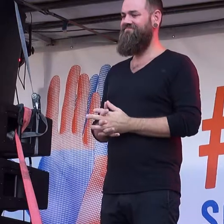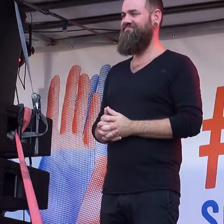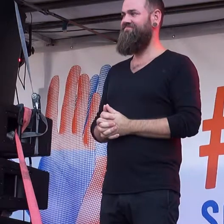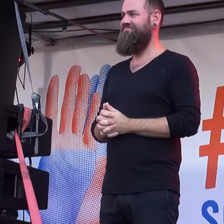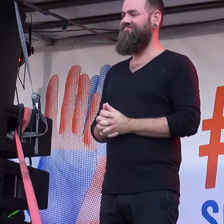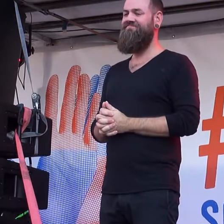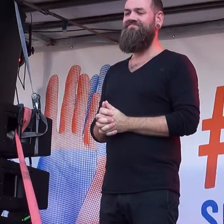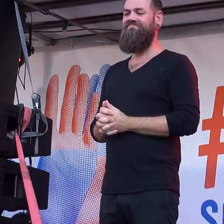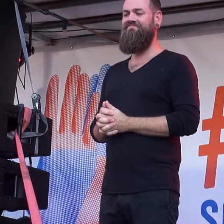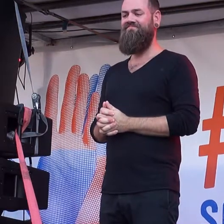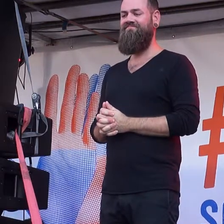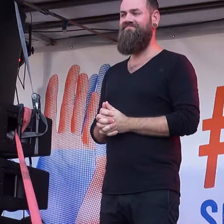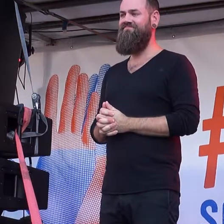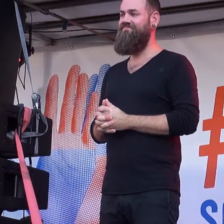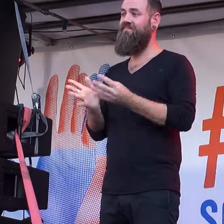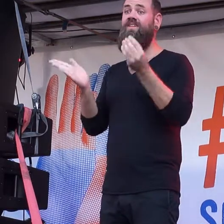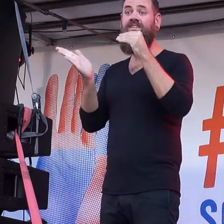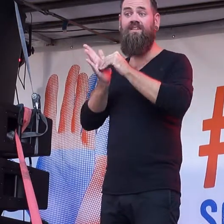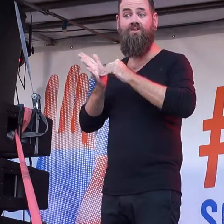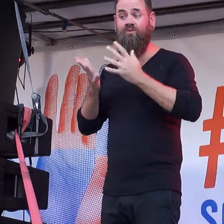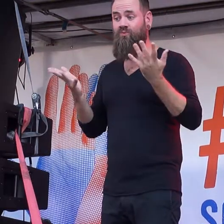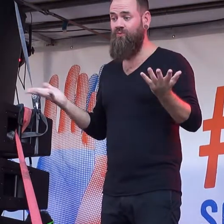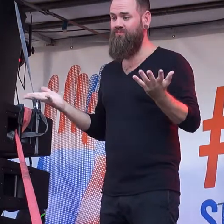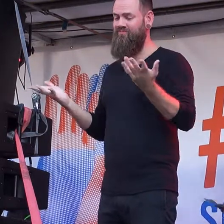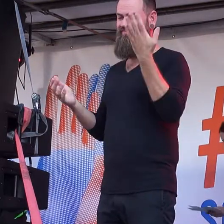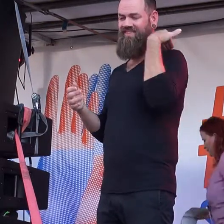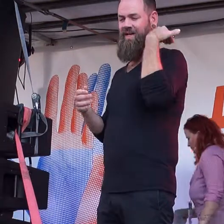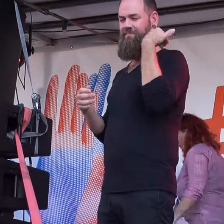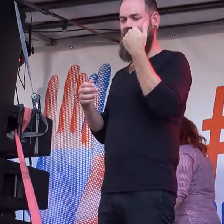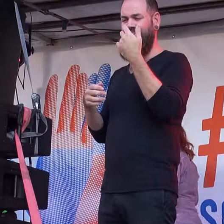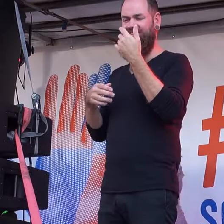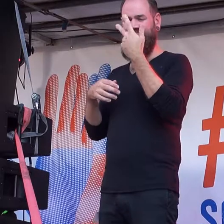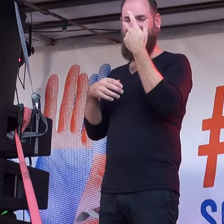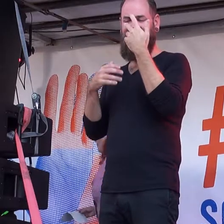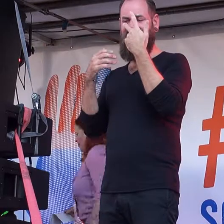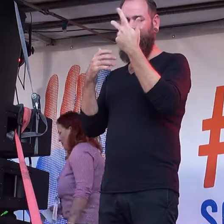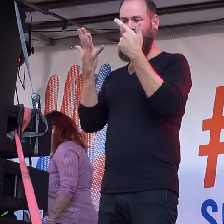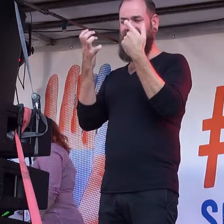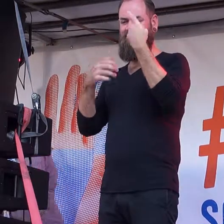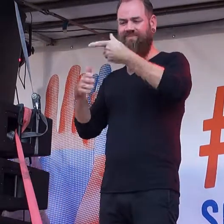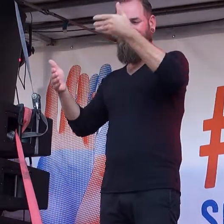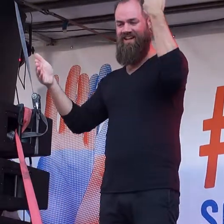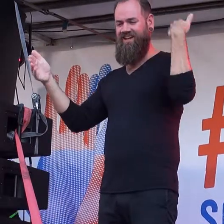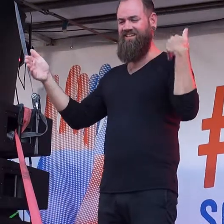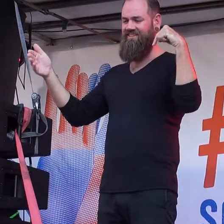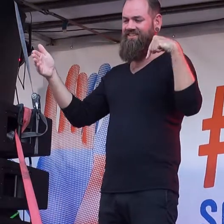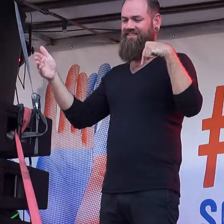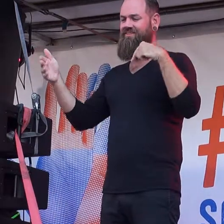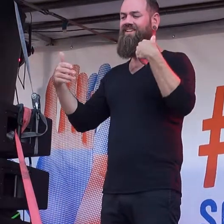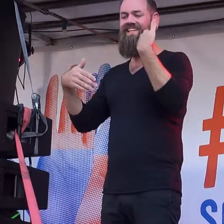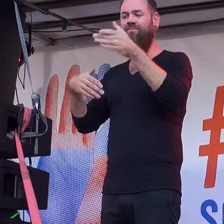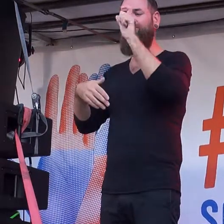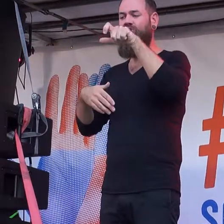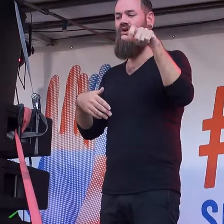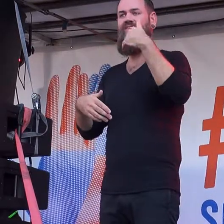patrick das 73 jahre nach der zeit des nationalsozialismus wieder auch mittlerer größe gezeigt werden dass